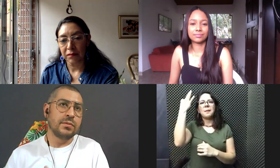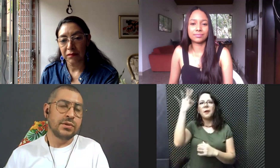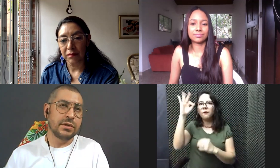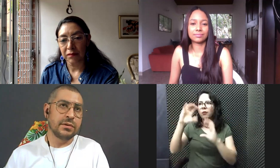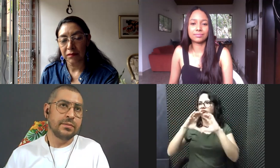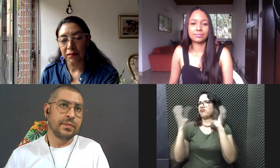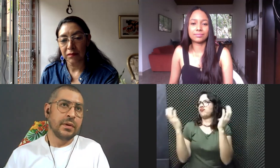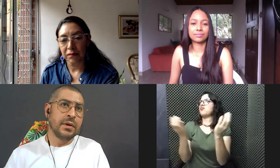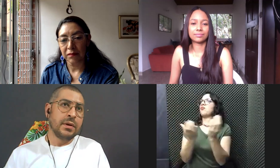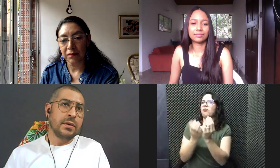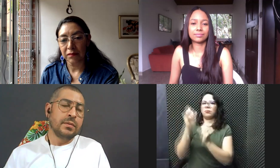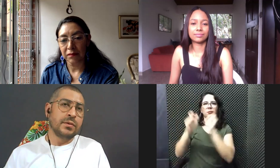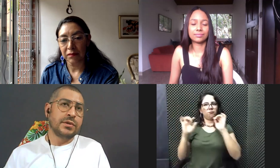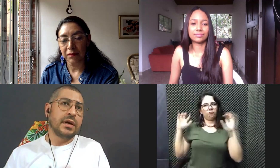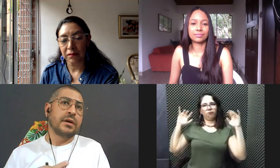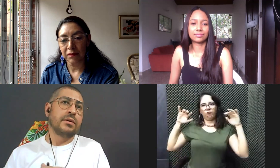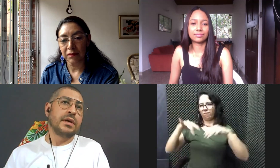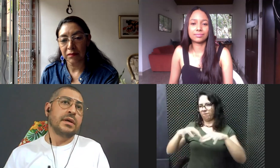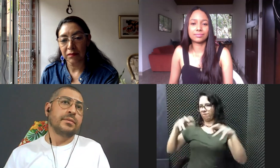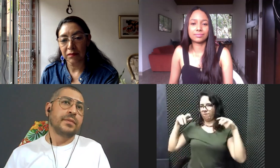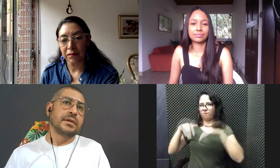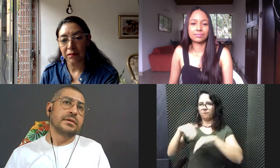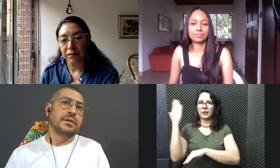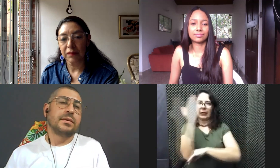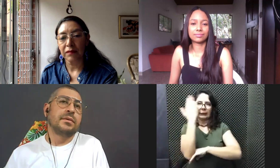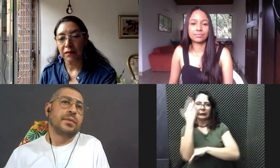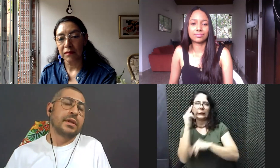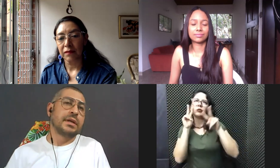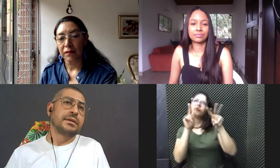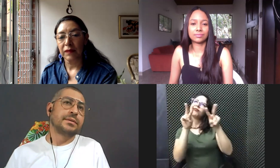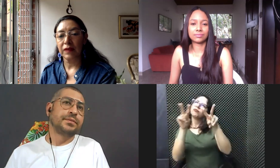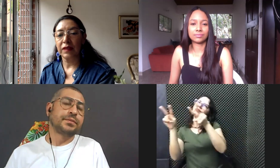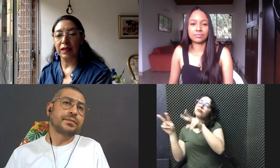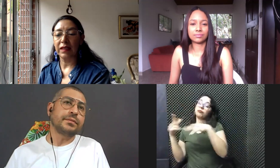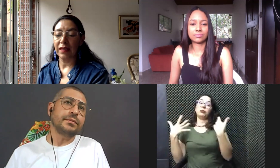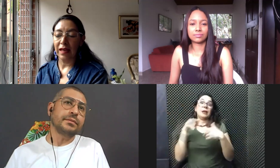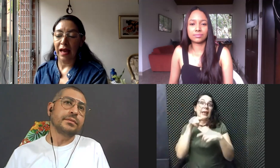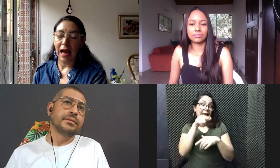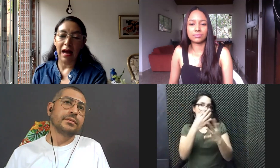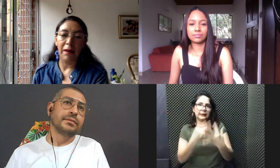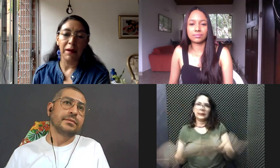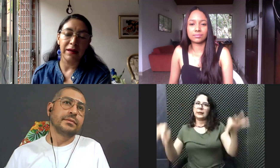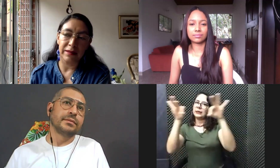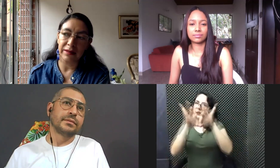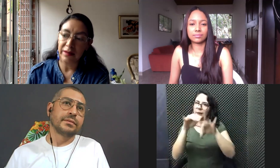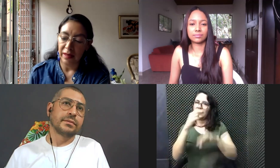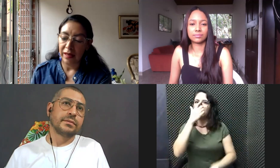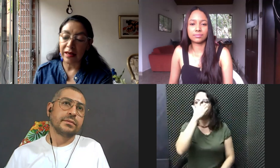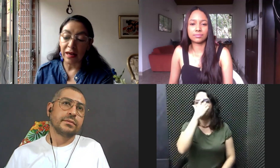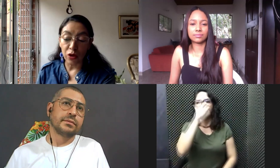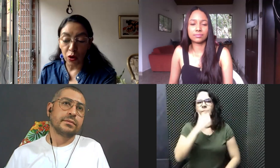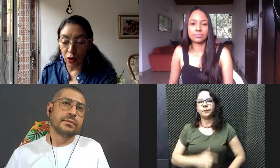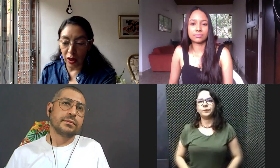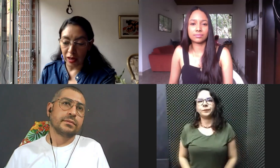tuvo mucha acogida. Eso es como lo importante. Sí. En relación con